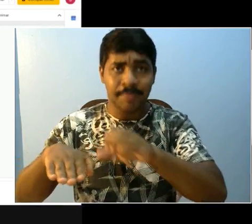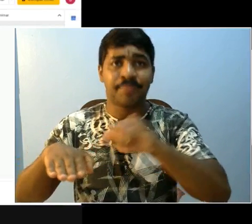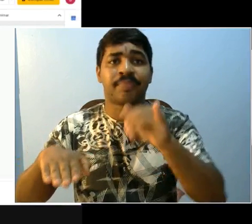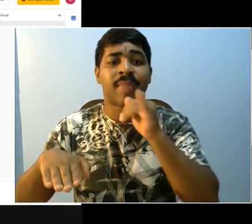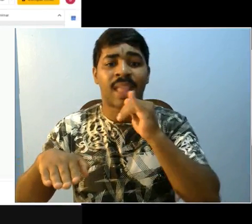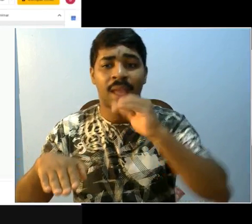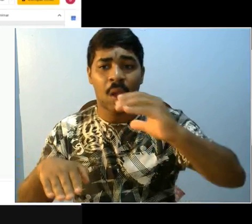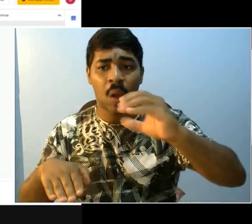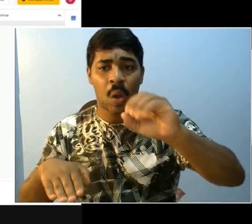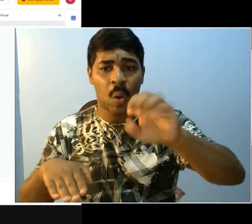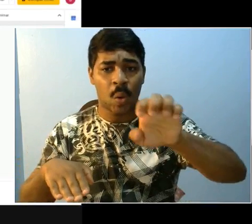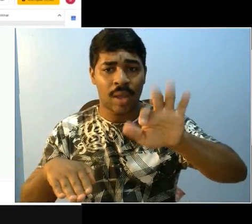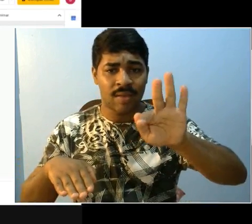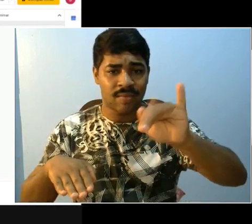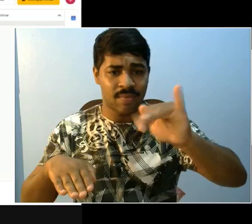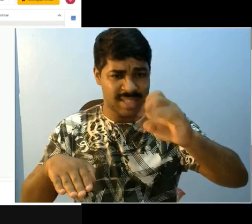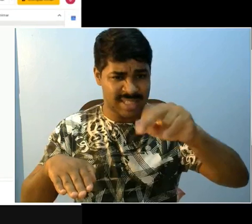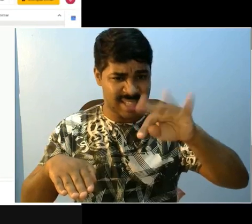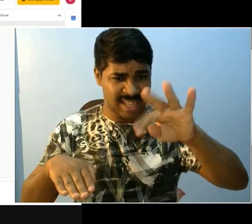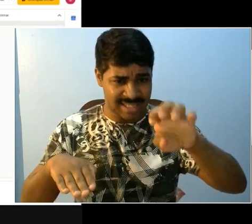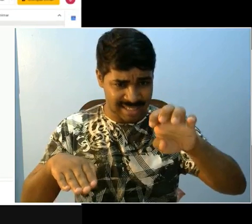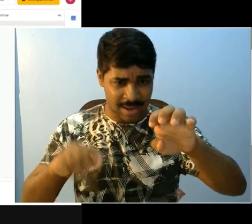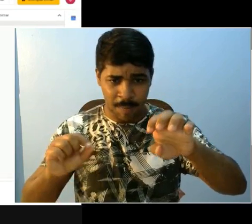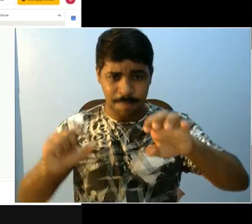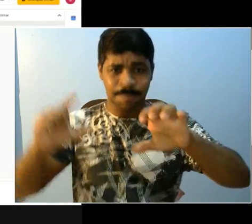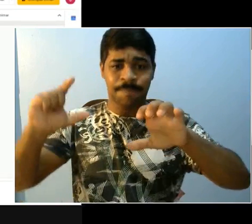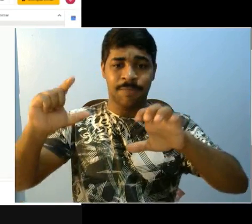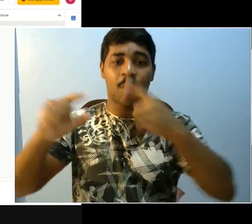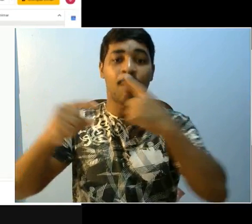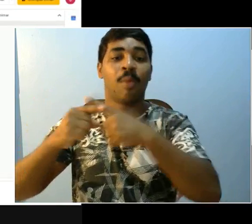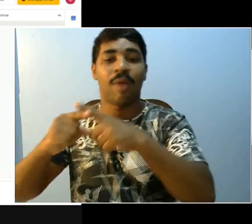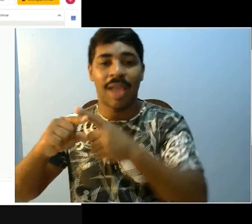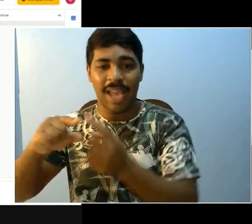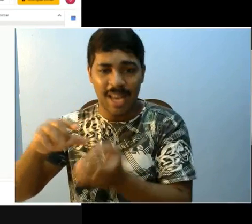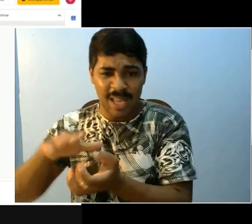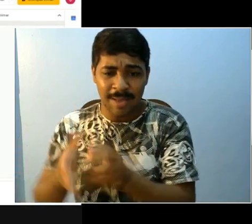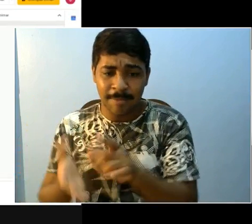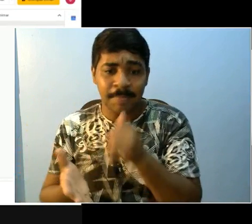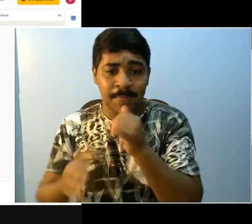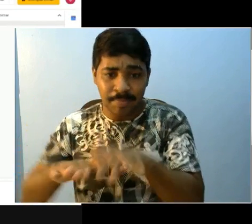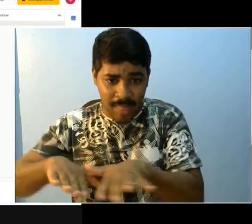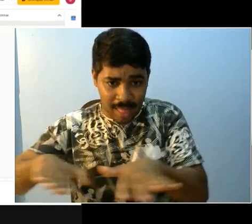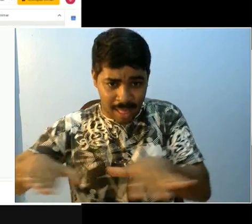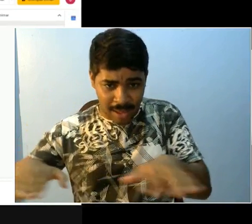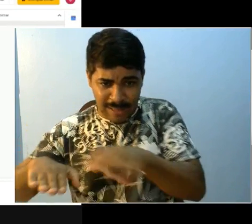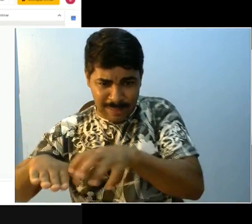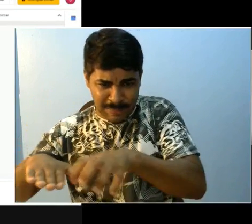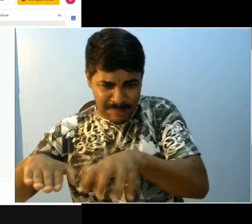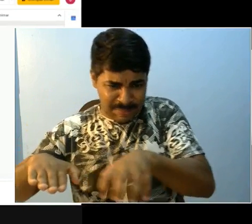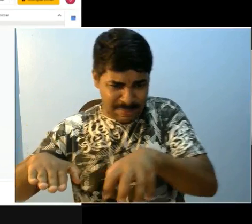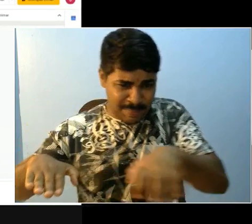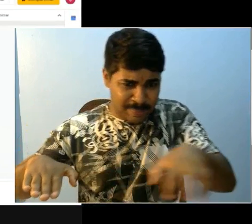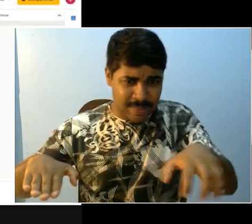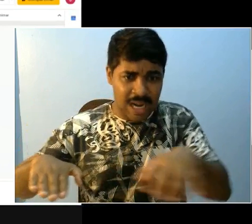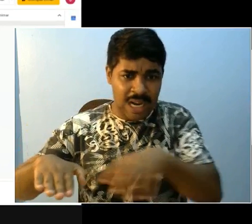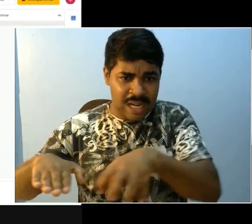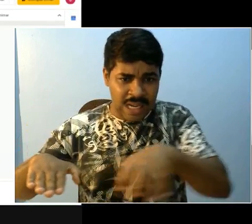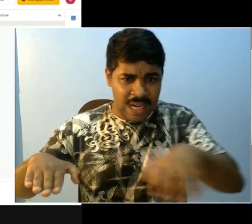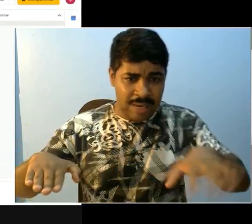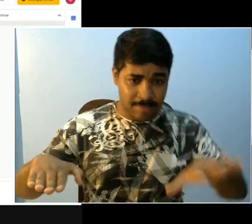a superfície, mais irregular é a superfície. Exemplo, o que é uma